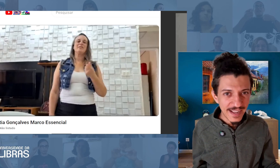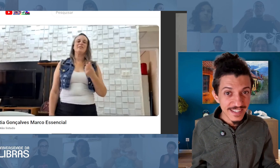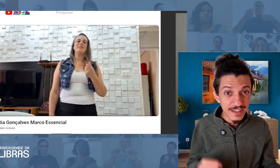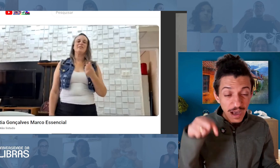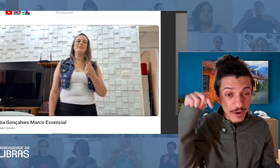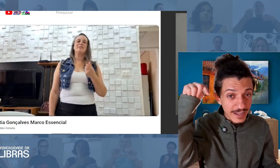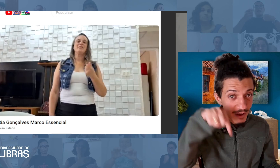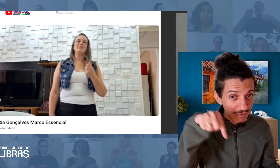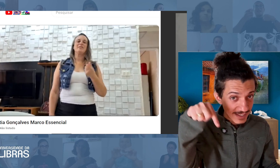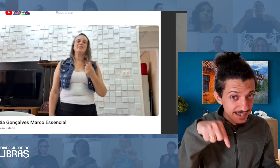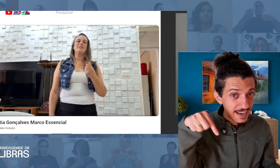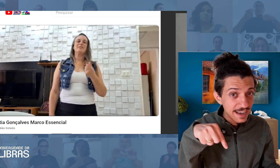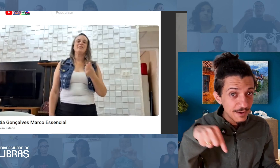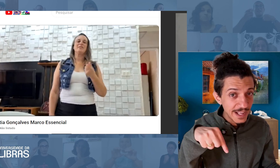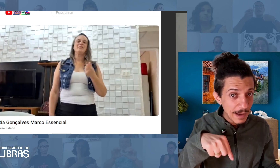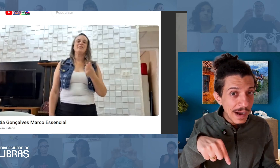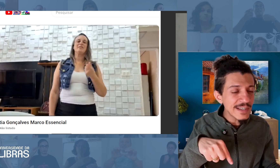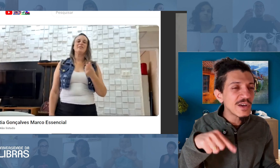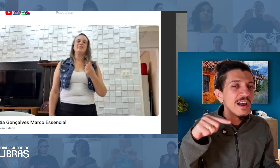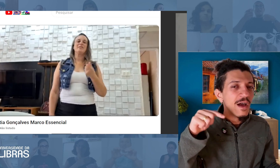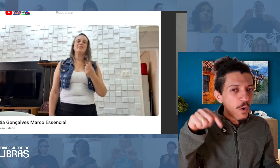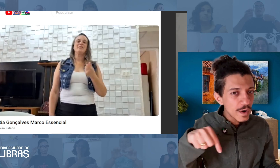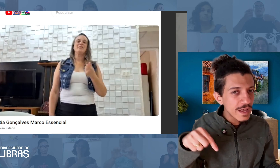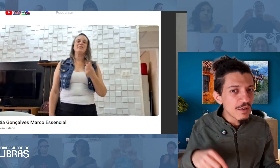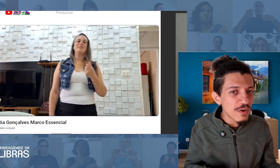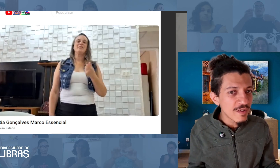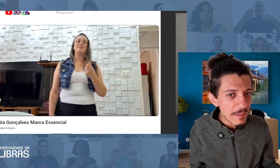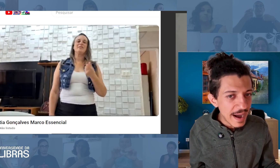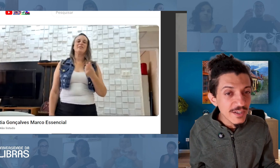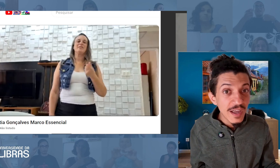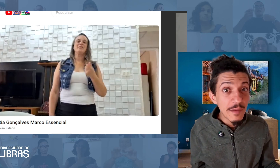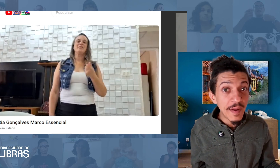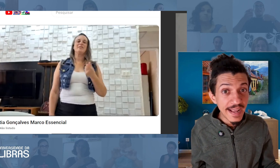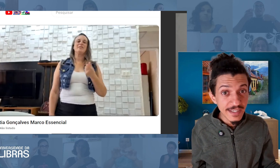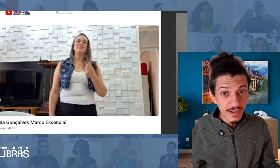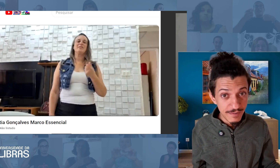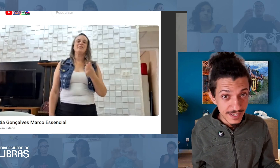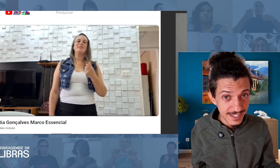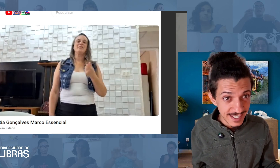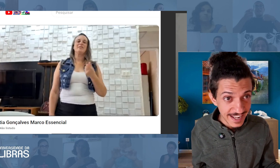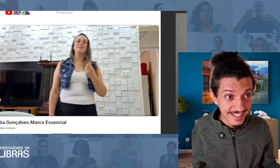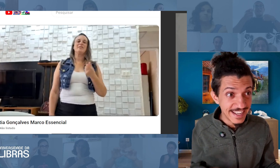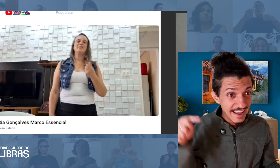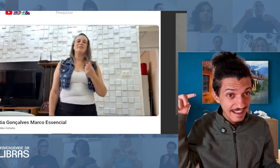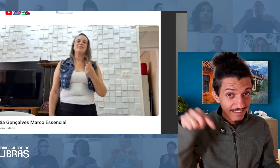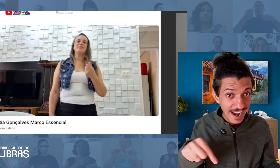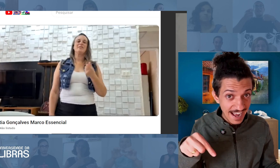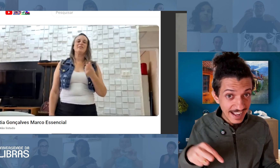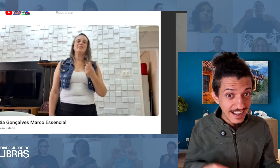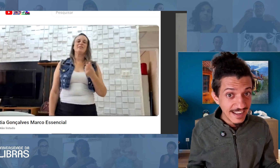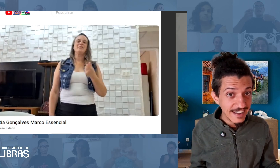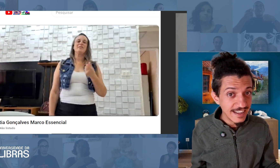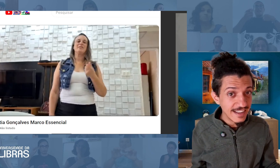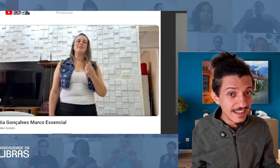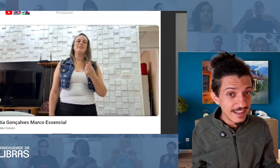na Prática. Então agora é a sua vez. Clica aí no link abaixo ou clica no botão abaixo e preencha a sua ficha de interesse. Vai lá!